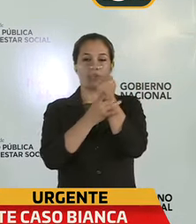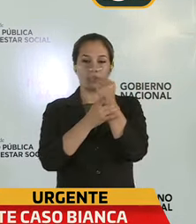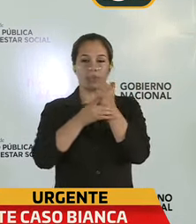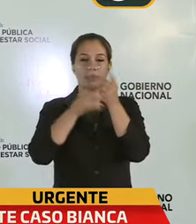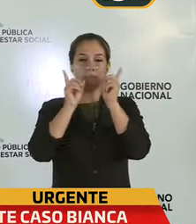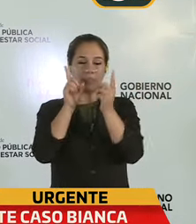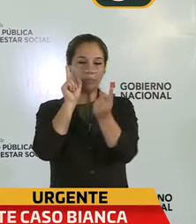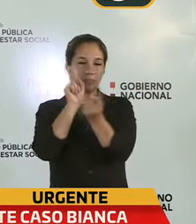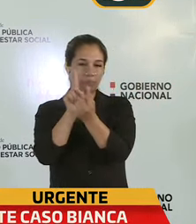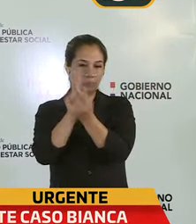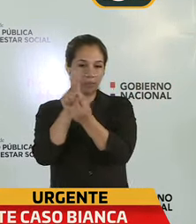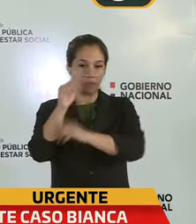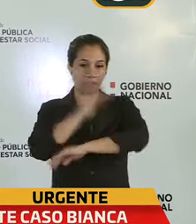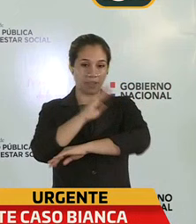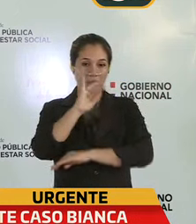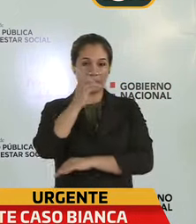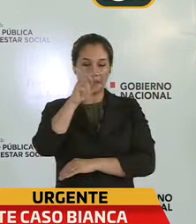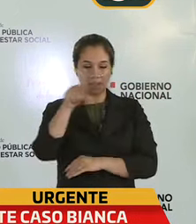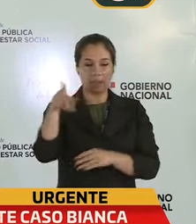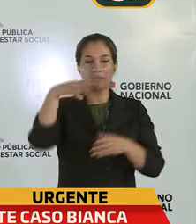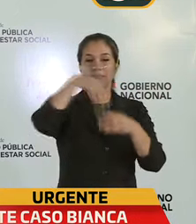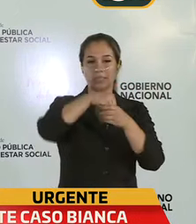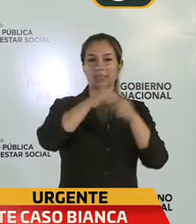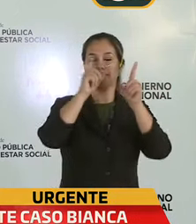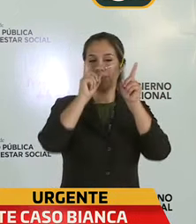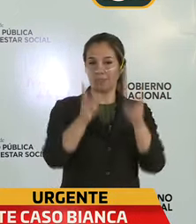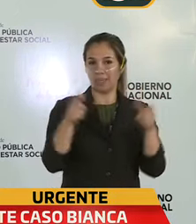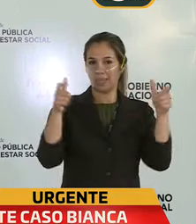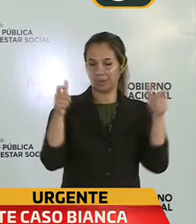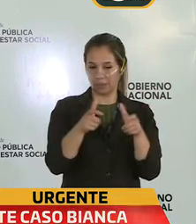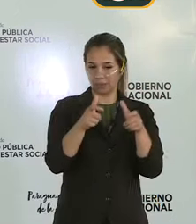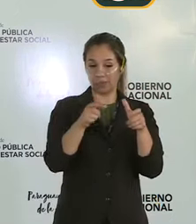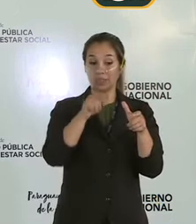esta conferencia en los próximos servicios informativos. Les pedimos que se queden atentos.